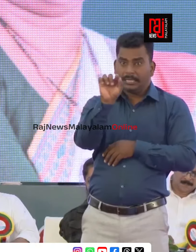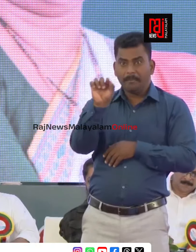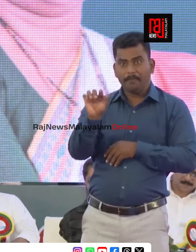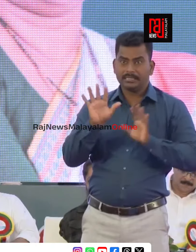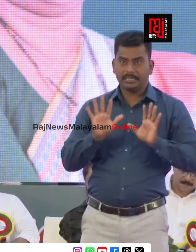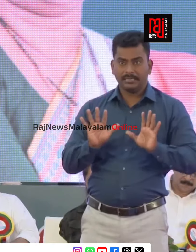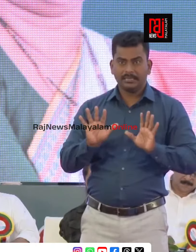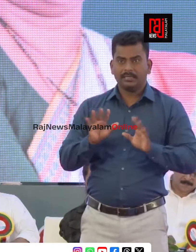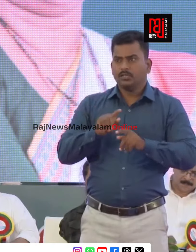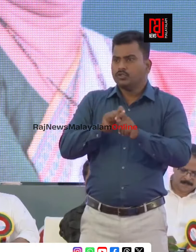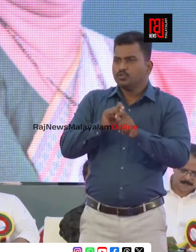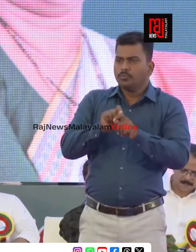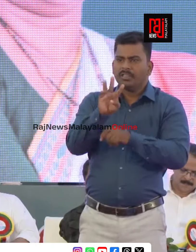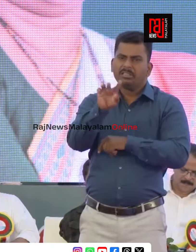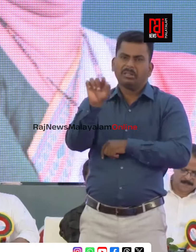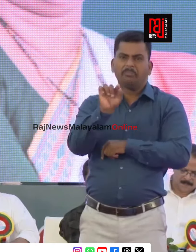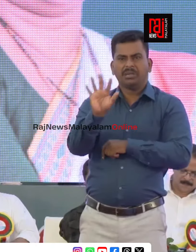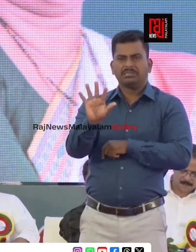സ്ഥാനക്കയറ്റത്തിൽ